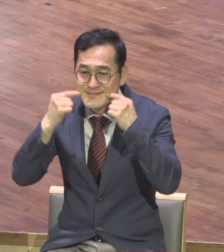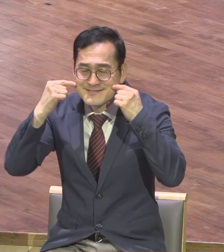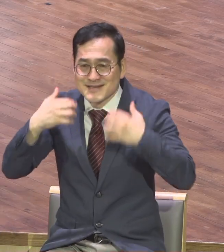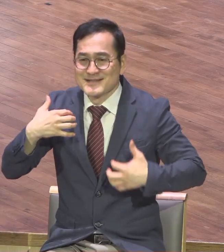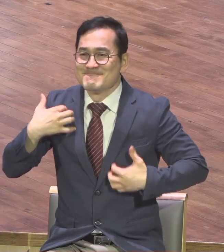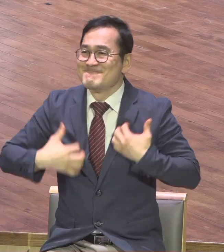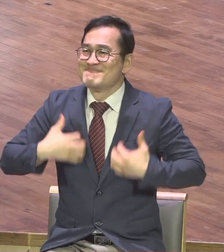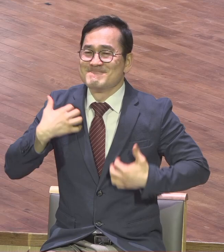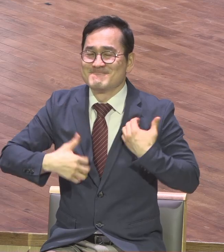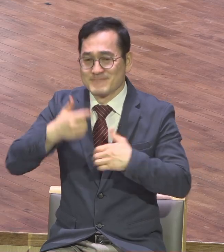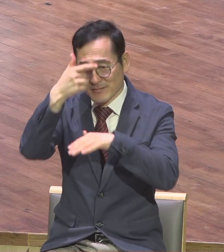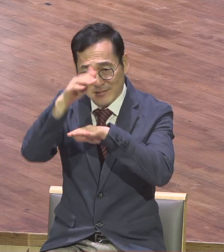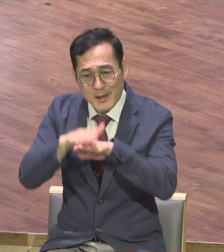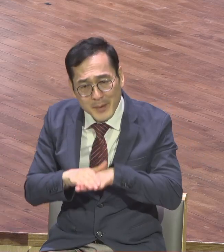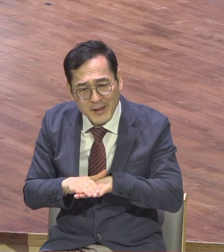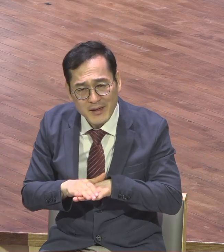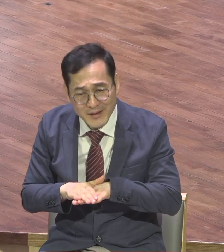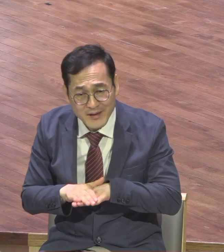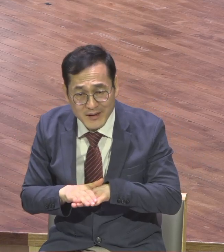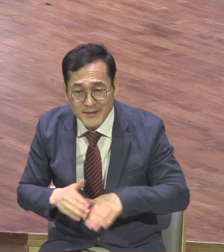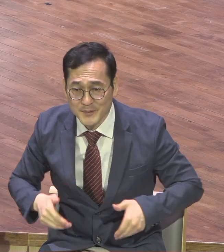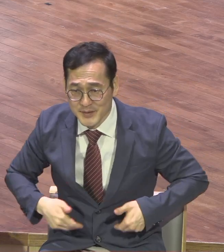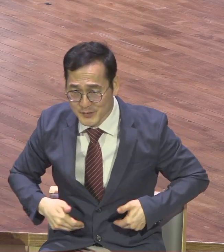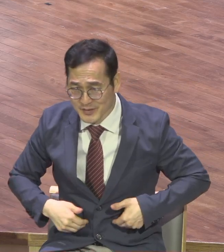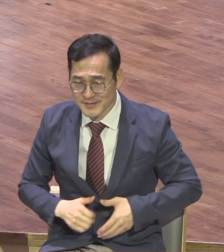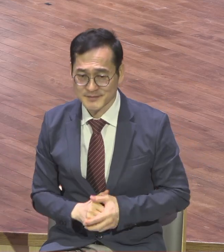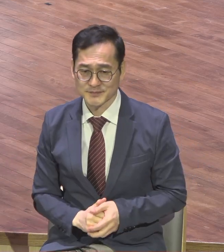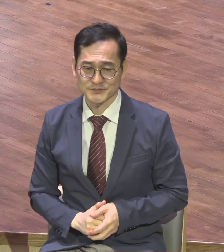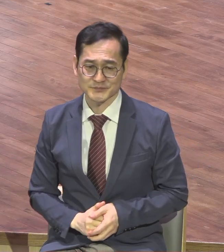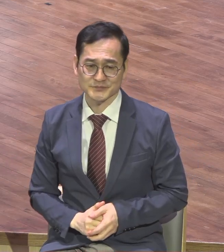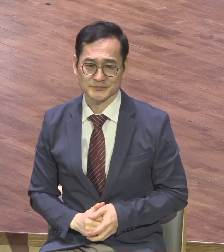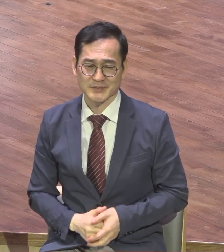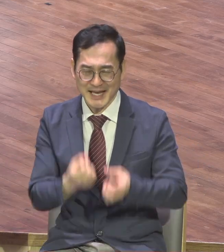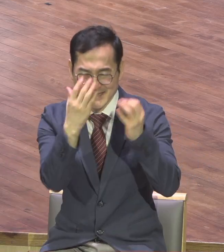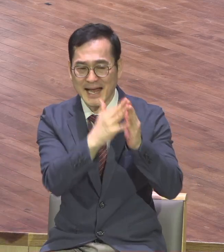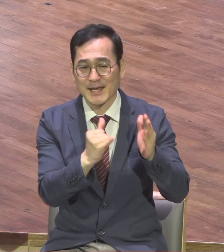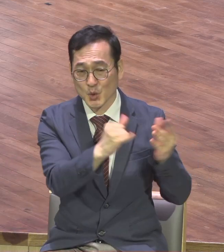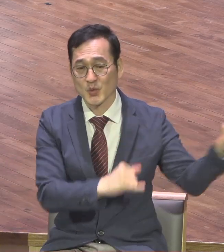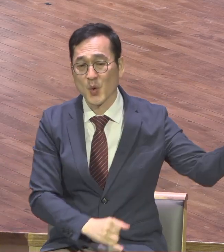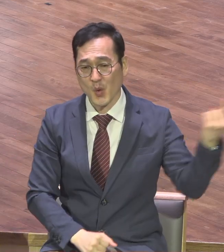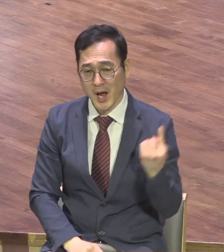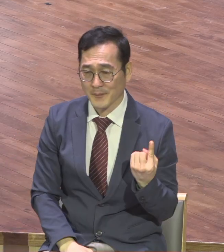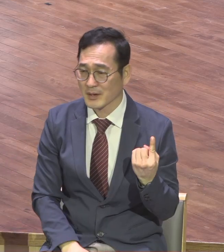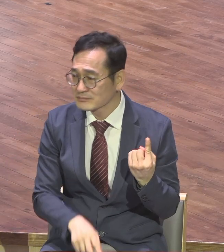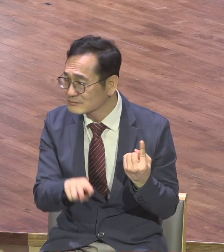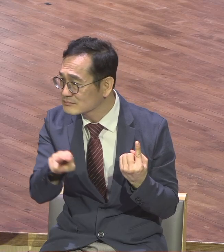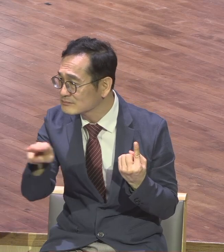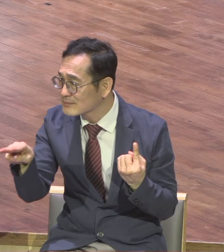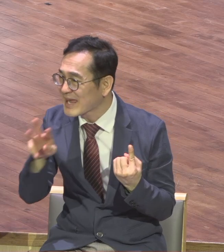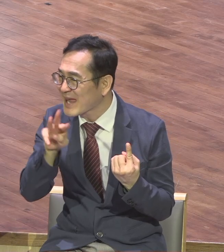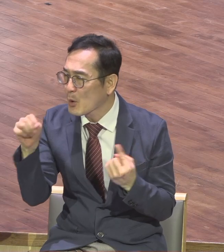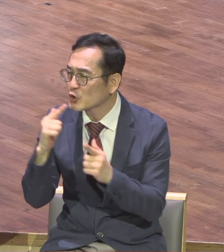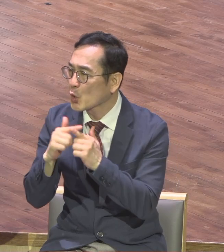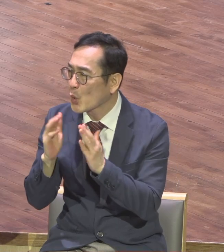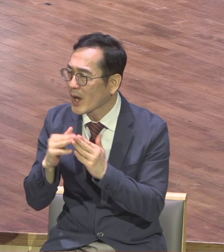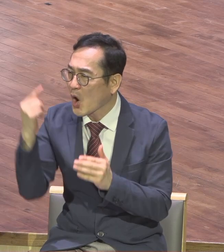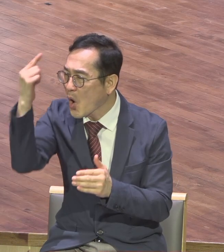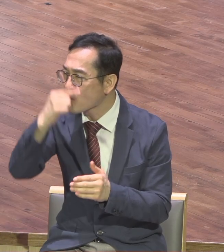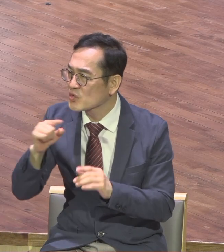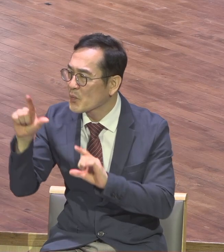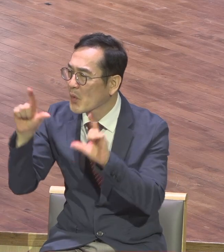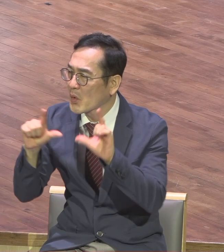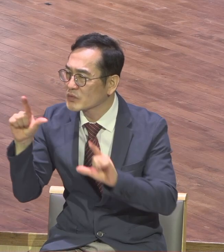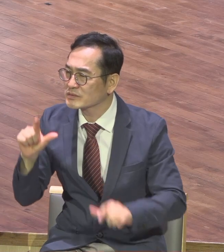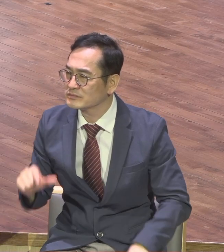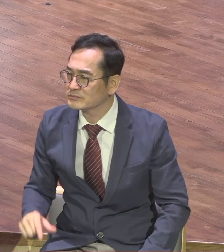상기돼 가지고 얼굴이 막 보는 순간에 그 새가족들이 오면 그러지요. 영웅교회 첫 인상